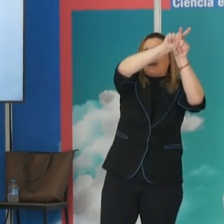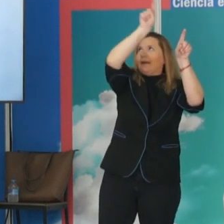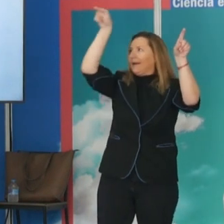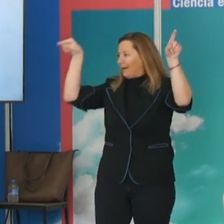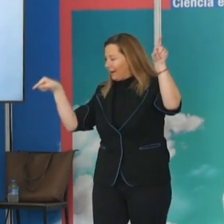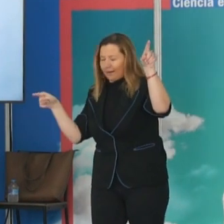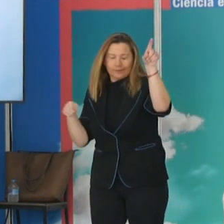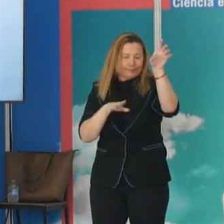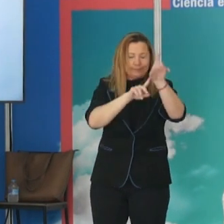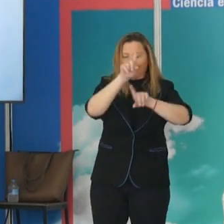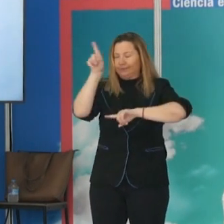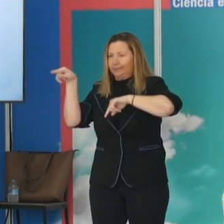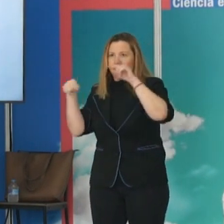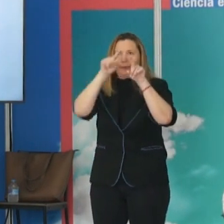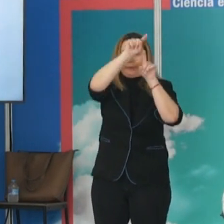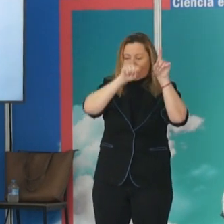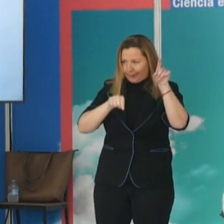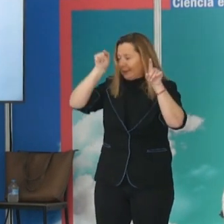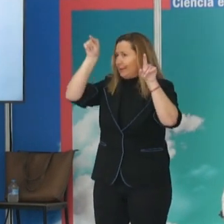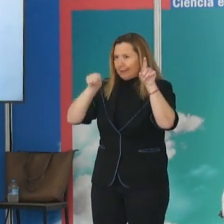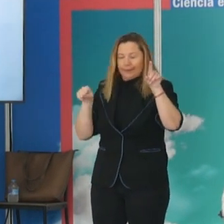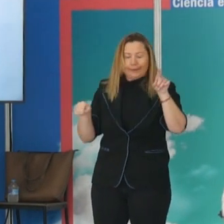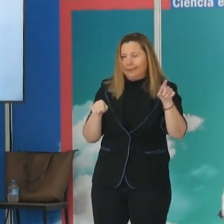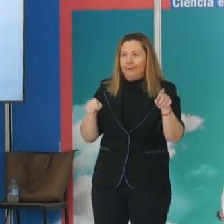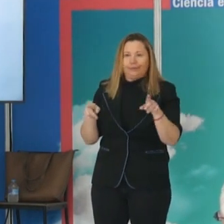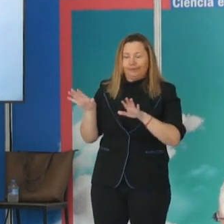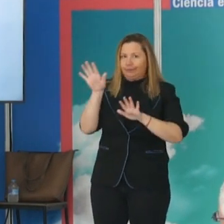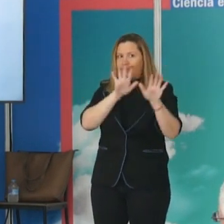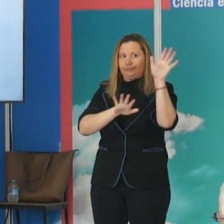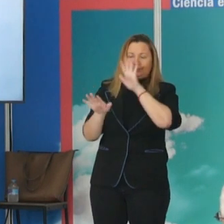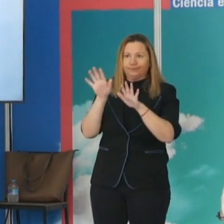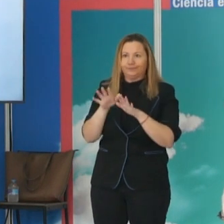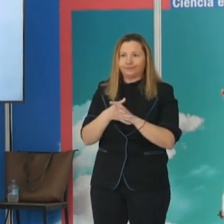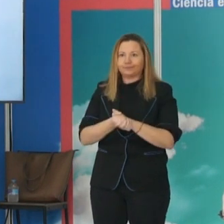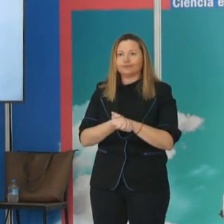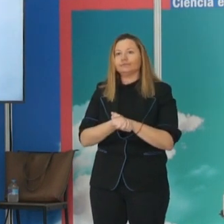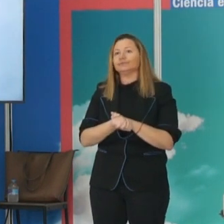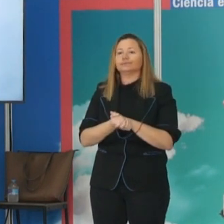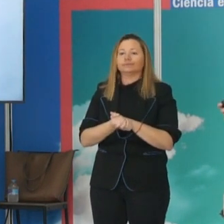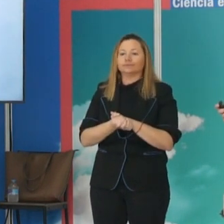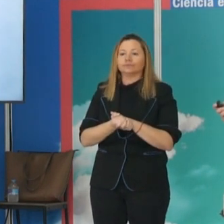época, etcétera, etcétera. Un periplo bastante, bastante complejo.